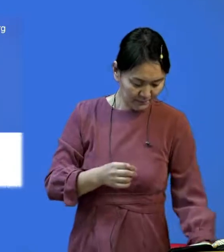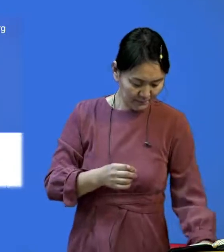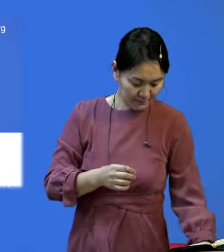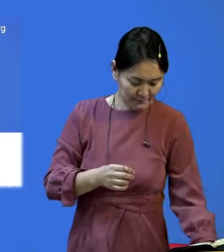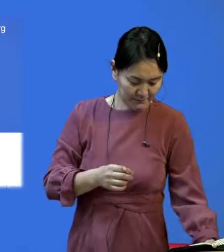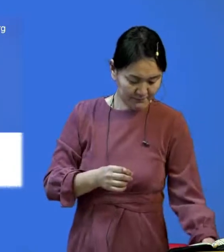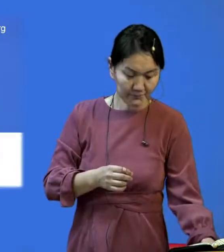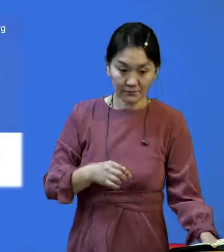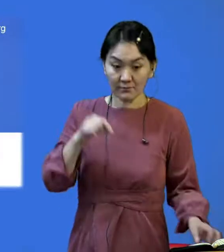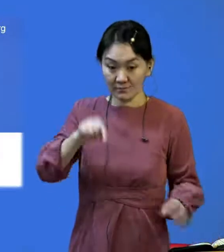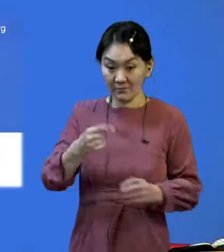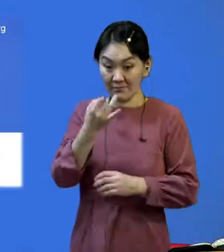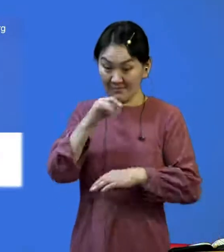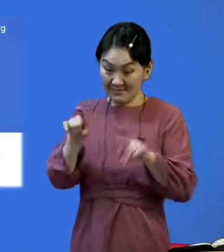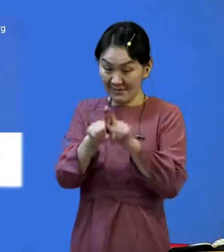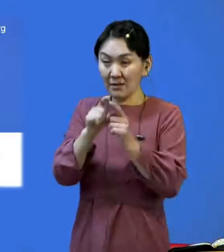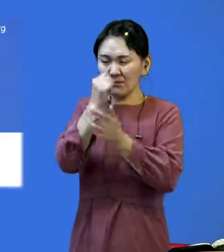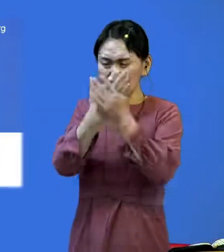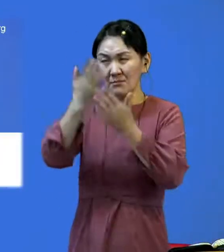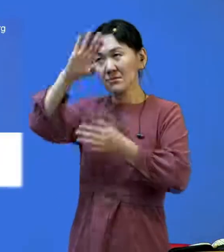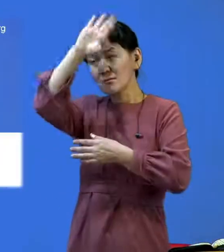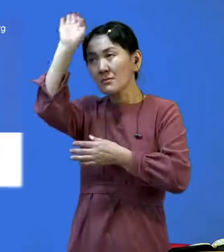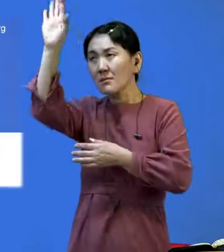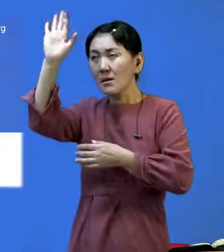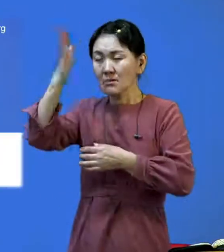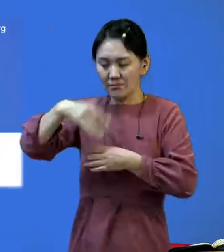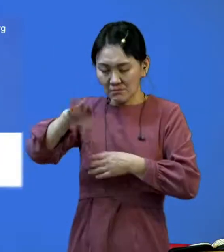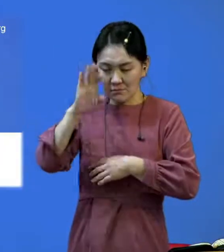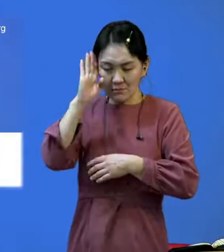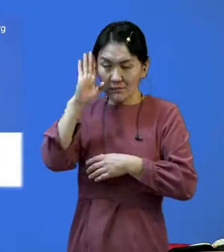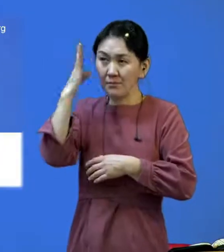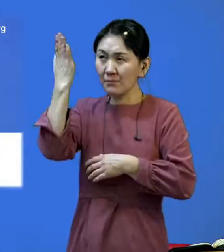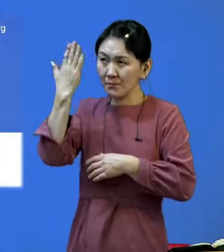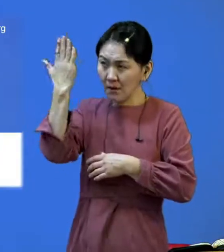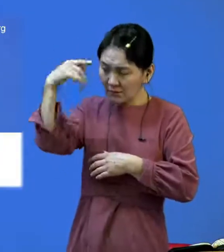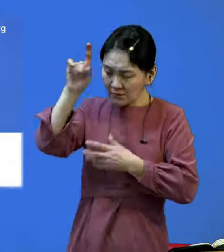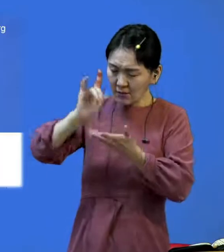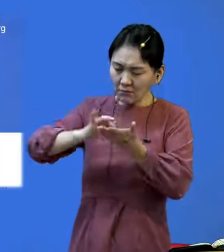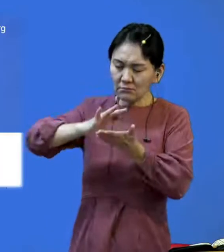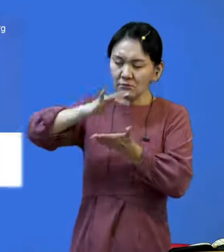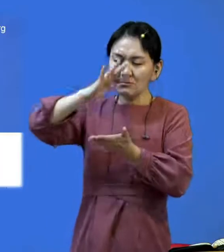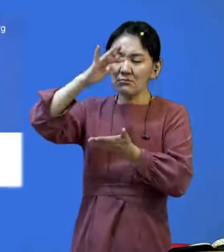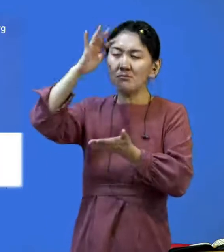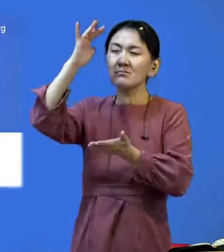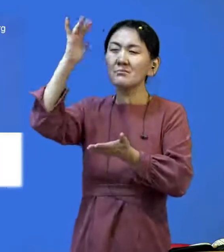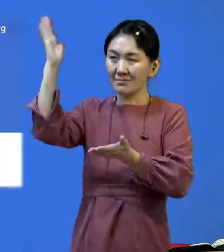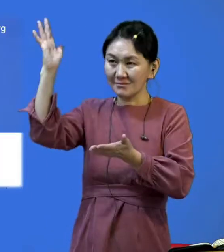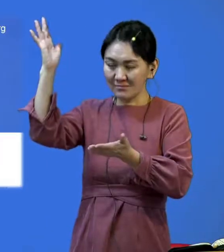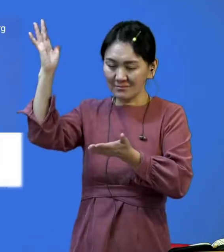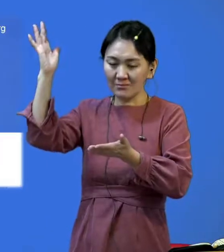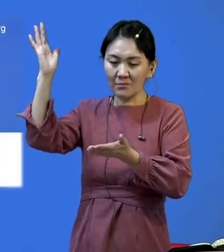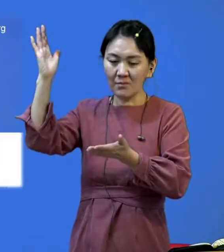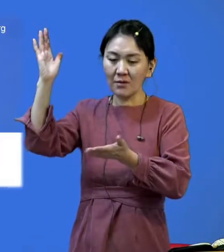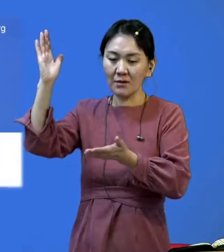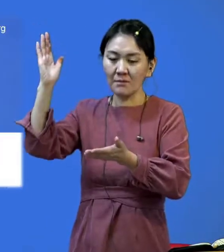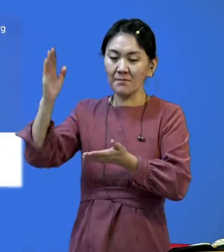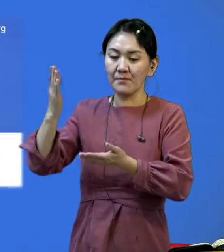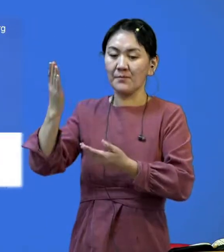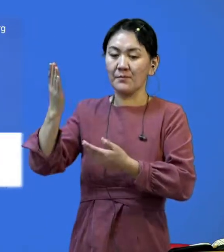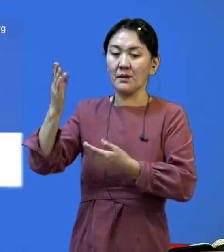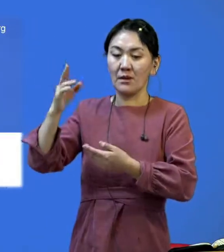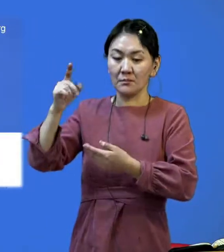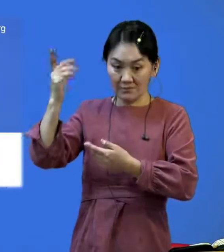Тэмд иинхүү залбир, Тэнгэр дэх бидний Аава, таны алдар ариунаар дуурсдаг ба. Таны хаанчлал ирдэг ба. Таны